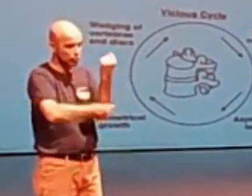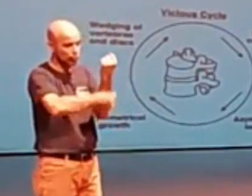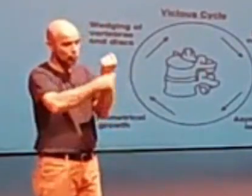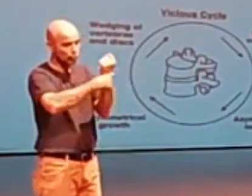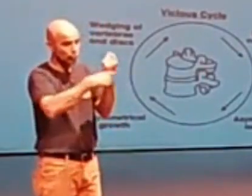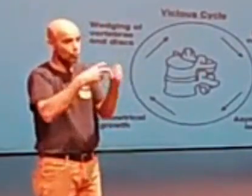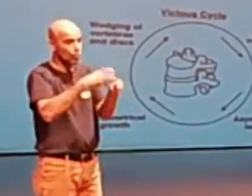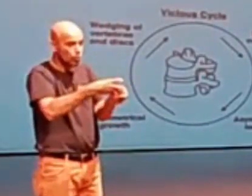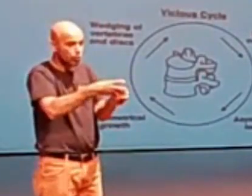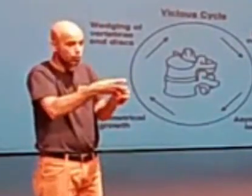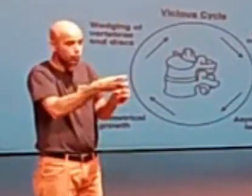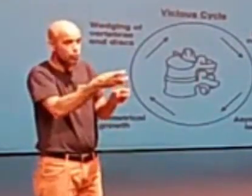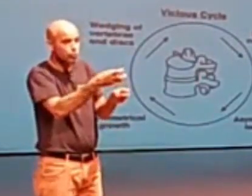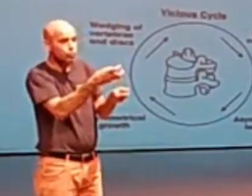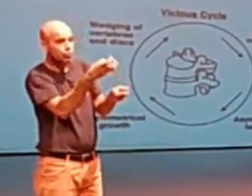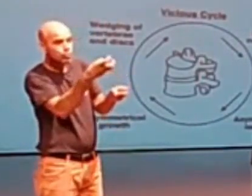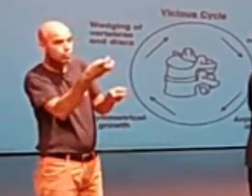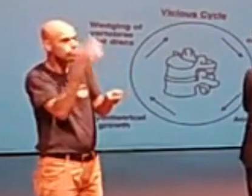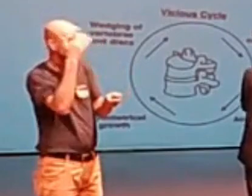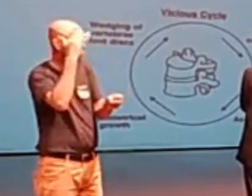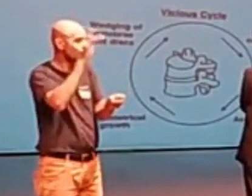vocês, até o momento a gente não sabe o porquê,